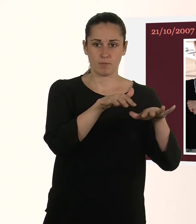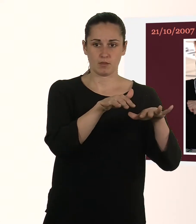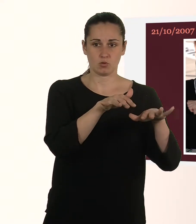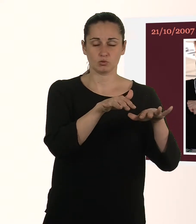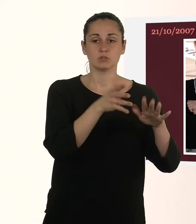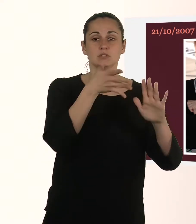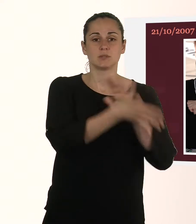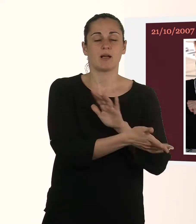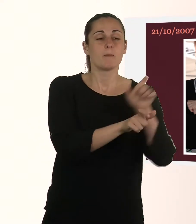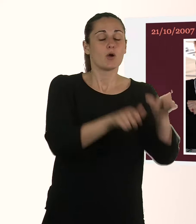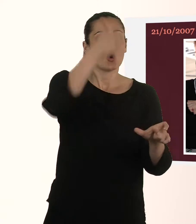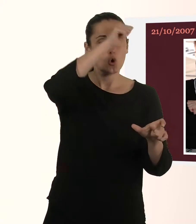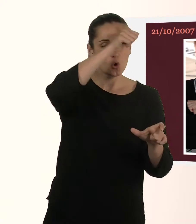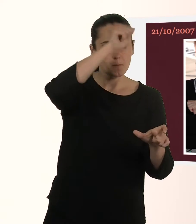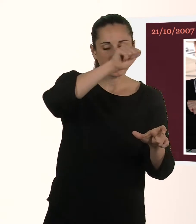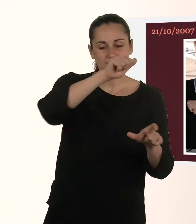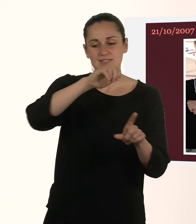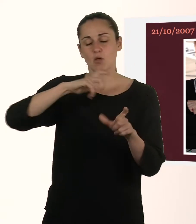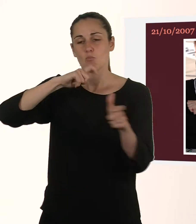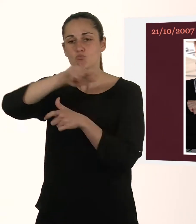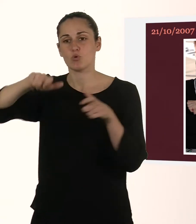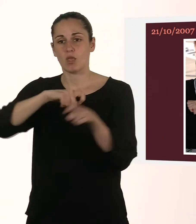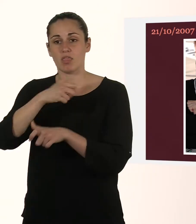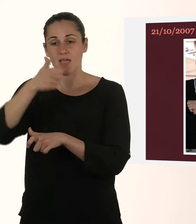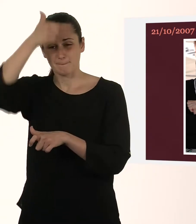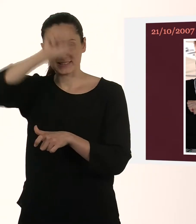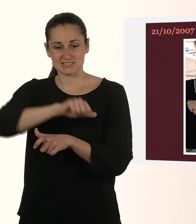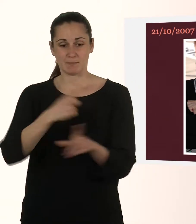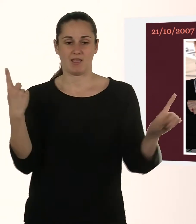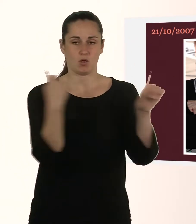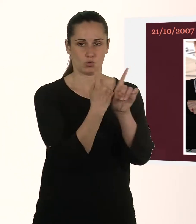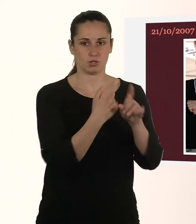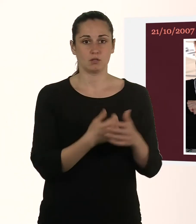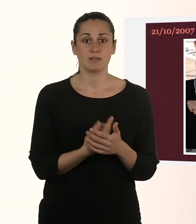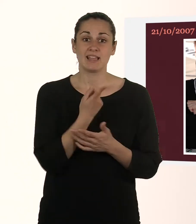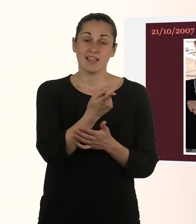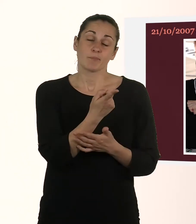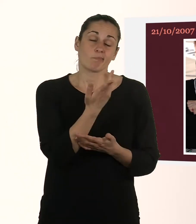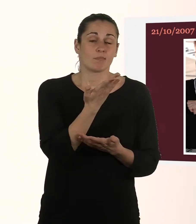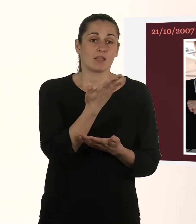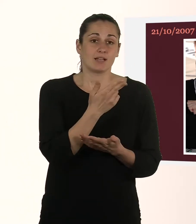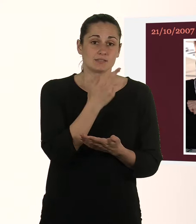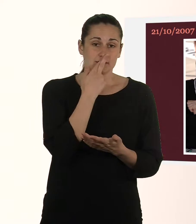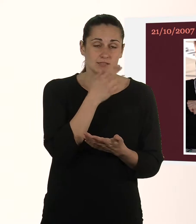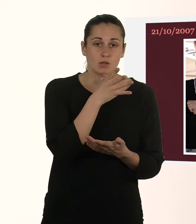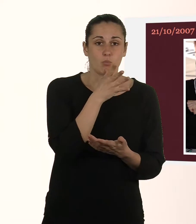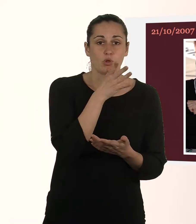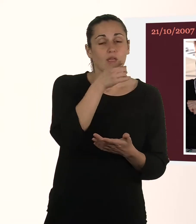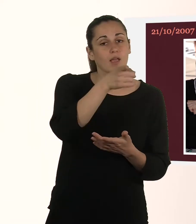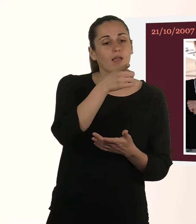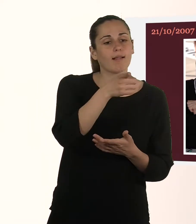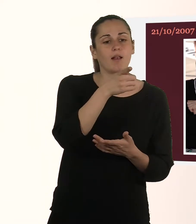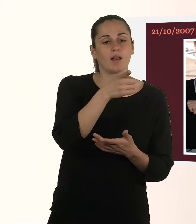machistas. Y digo que es enternecedora porque en este momento él ya estaba muy enfermo, ya había pasado por dos ictus, estaba en silla de